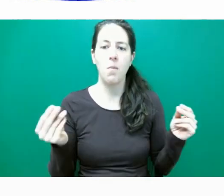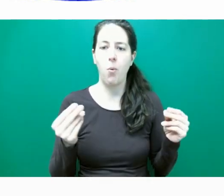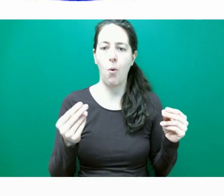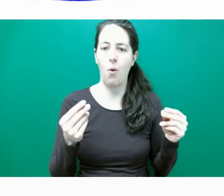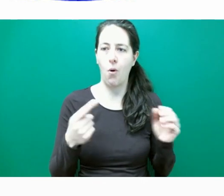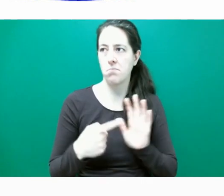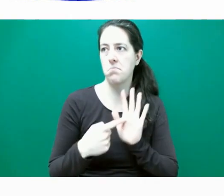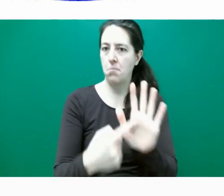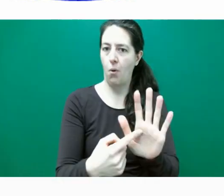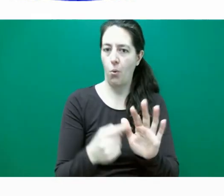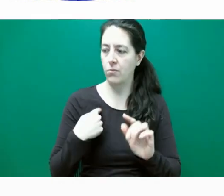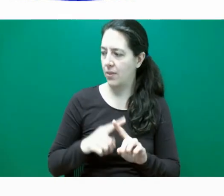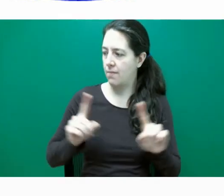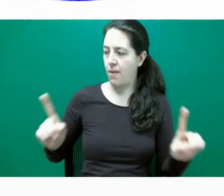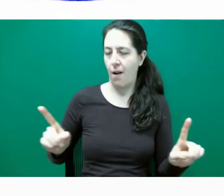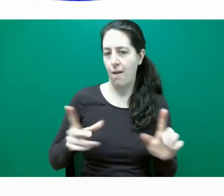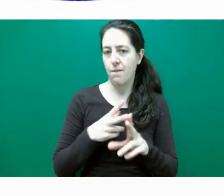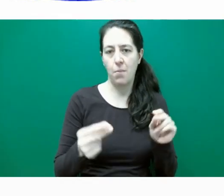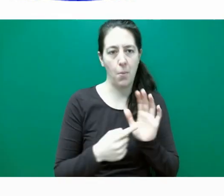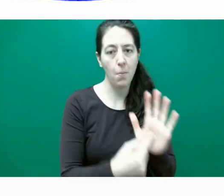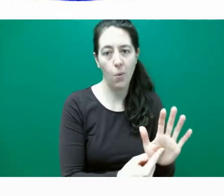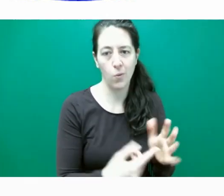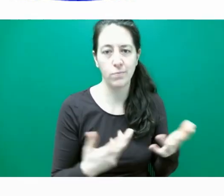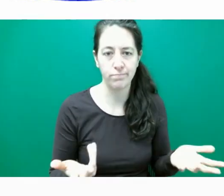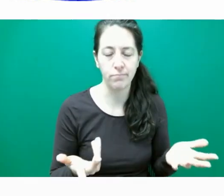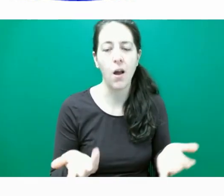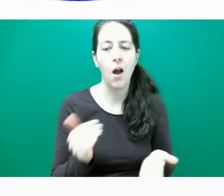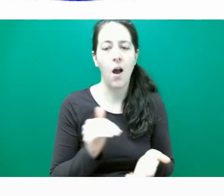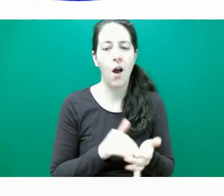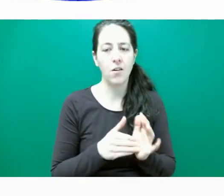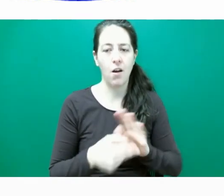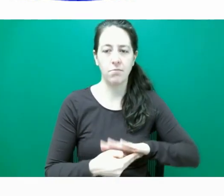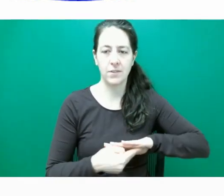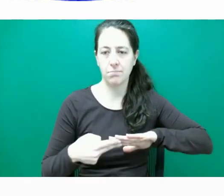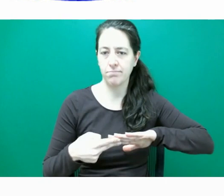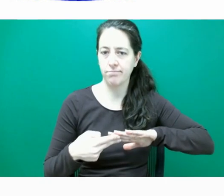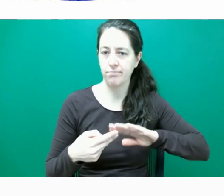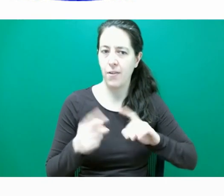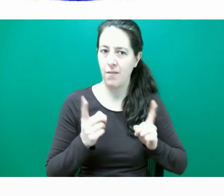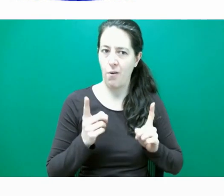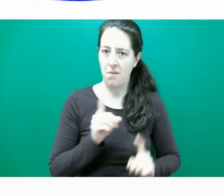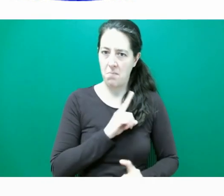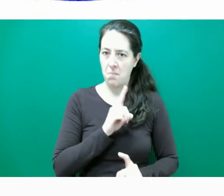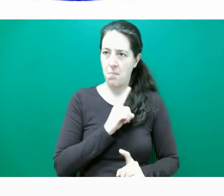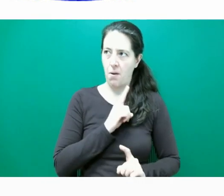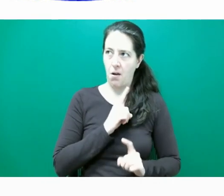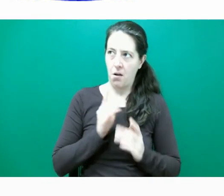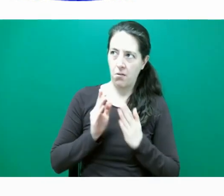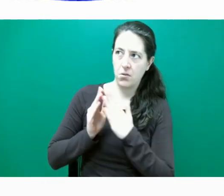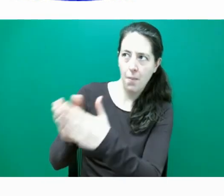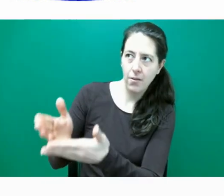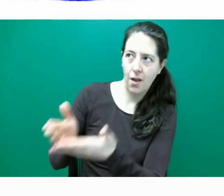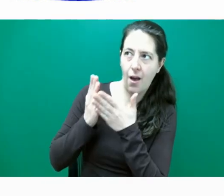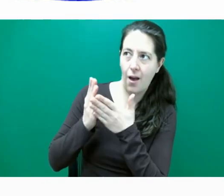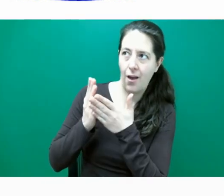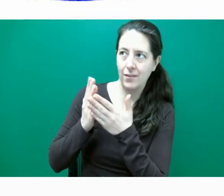d'autres camarades. Donc, il y a encore une stigmatisation où des fois, il y a la crainte aussi d'aller demander de l'aide par rapport à la santé